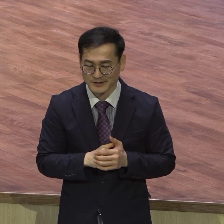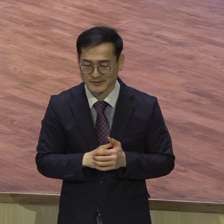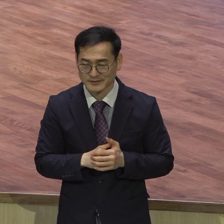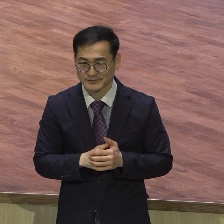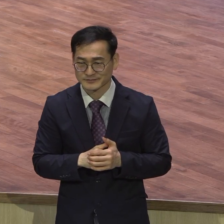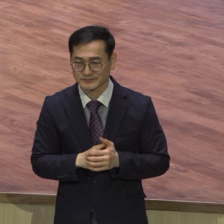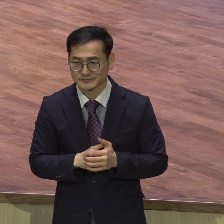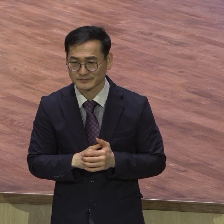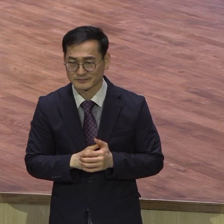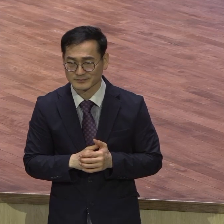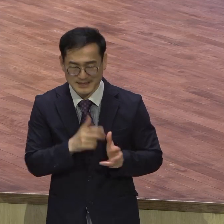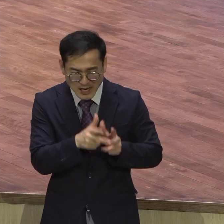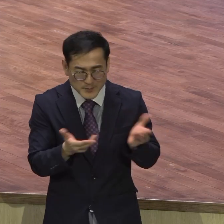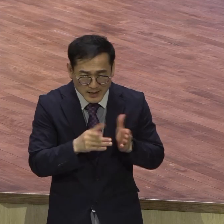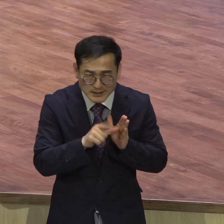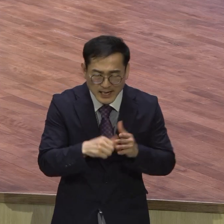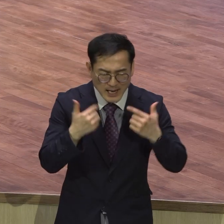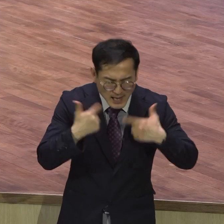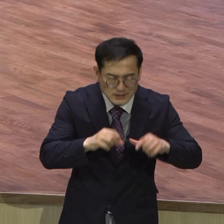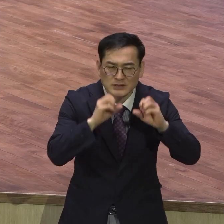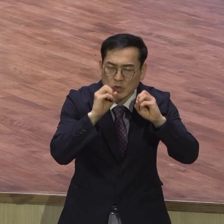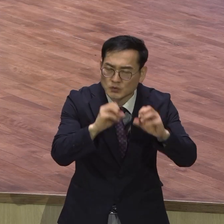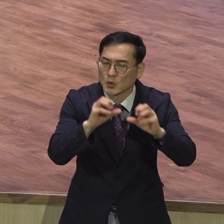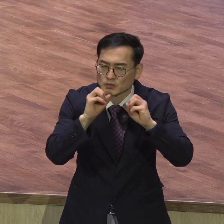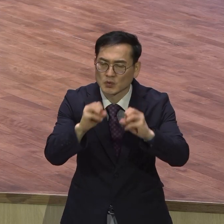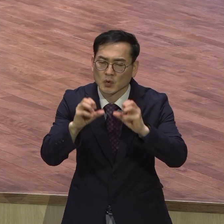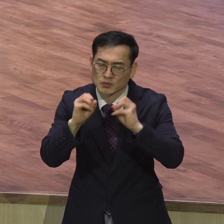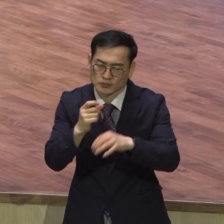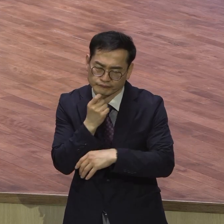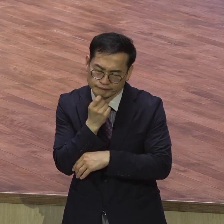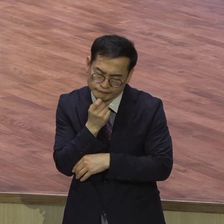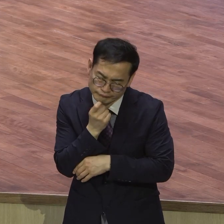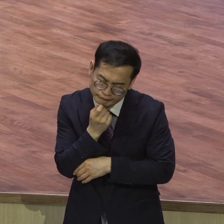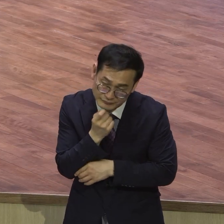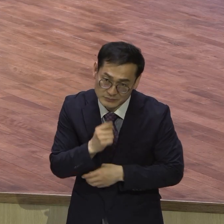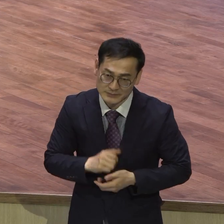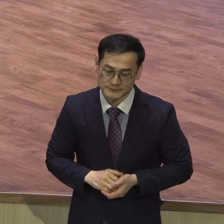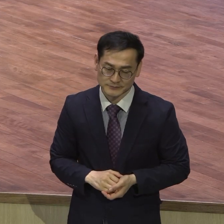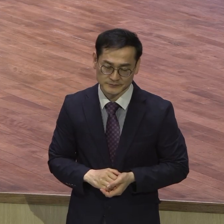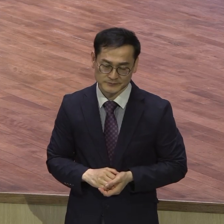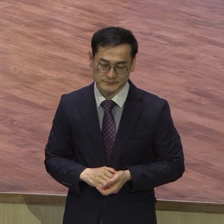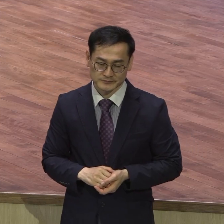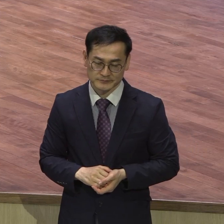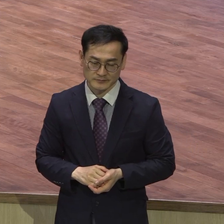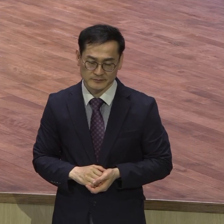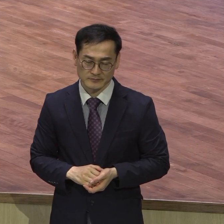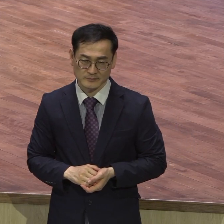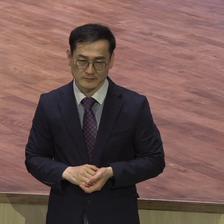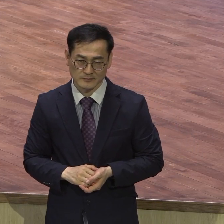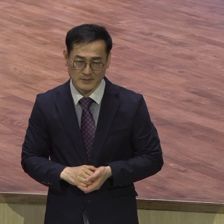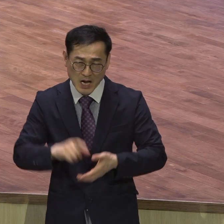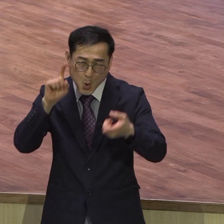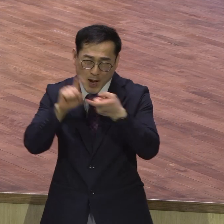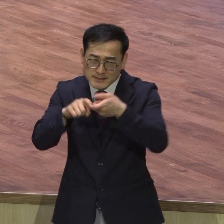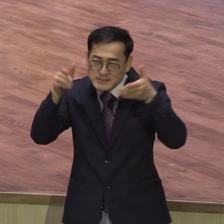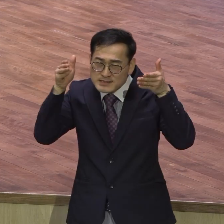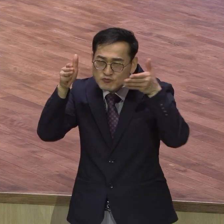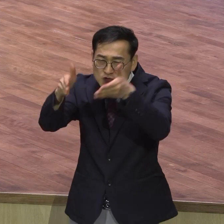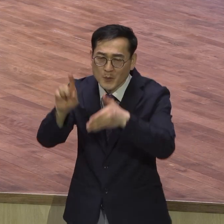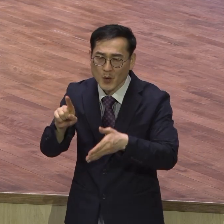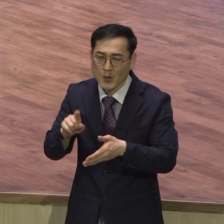하면서 늘 제가 그것이 지금 생각할 그게 서론인 줄도 몰랐어요 모든 관심이 교회 집권